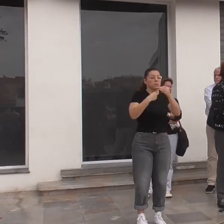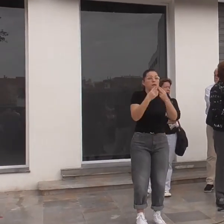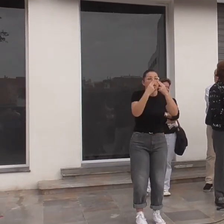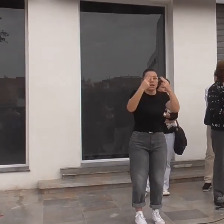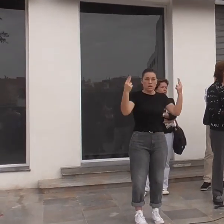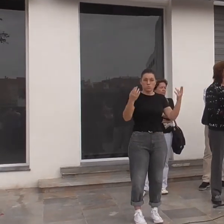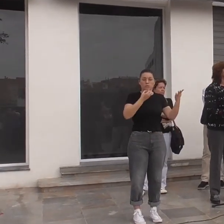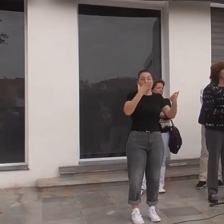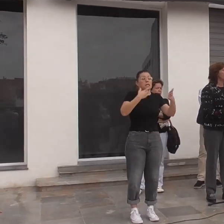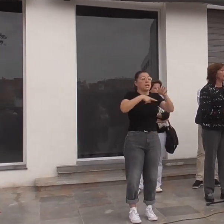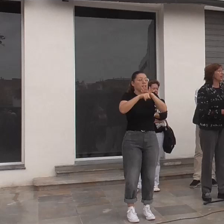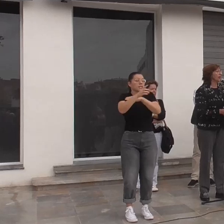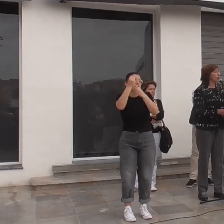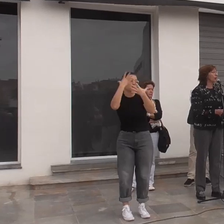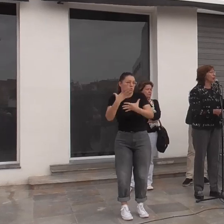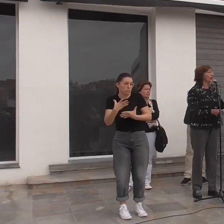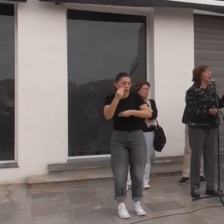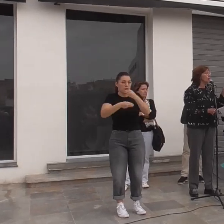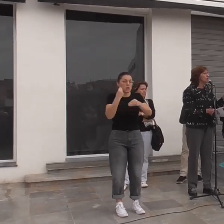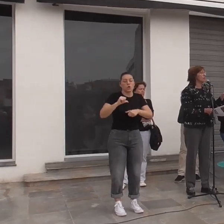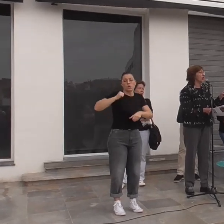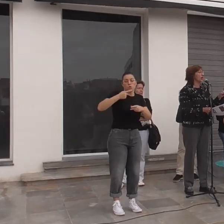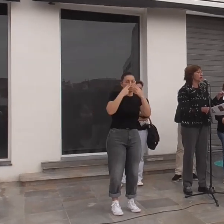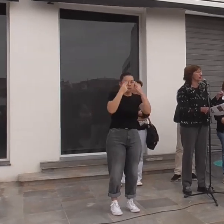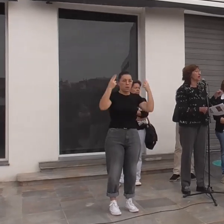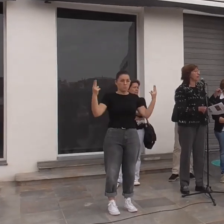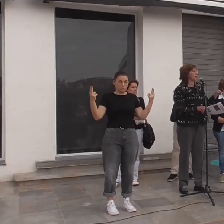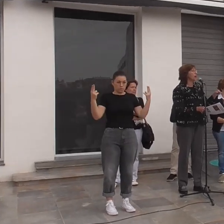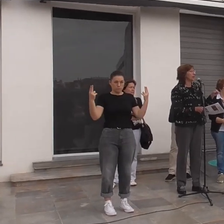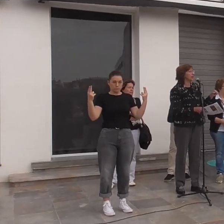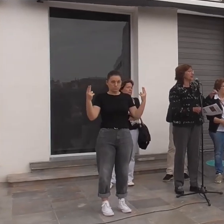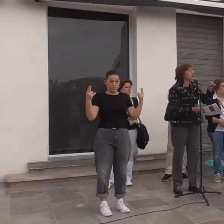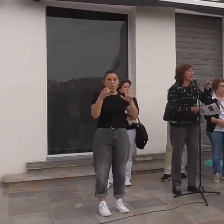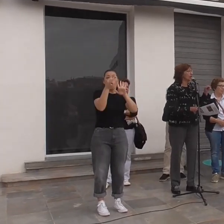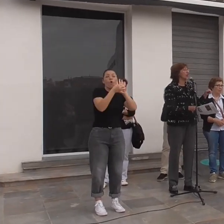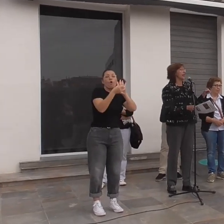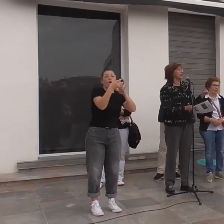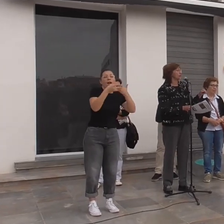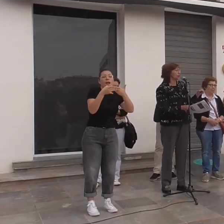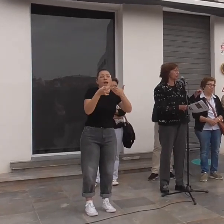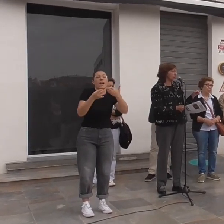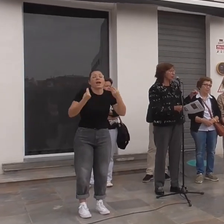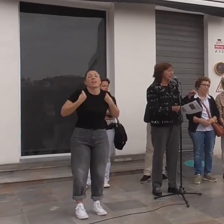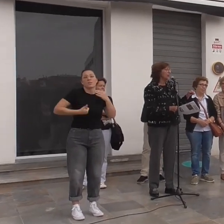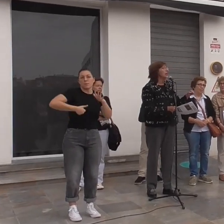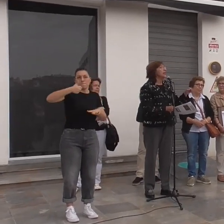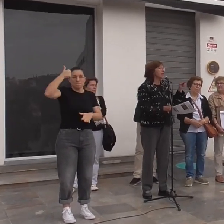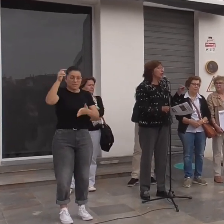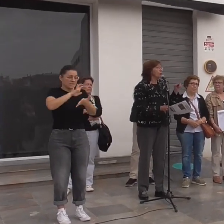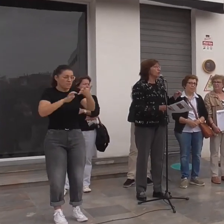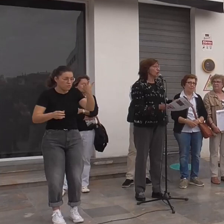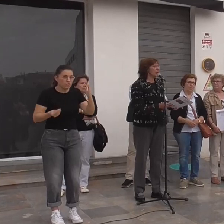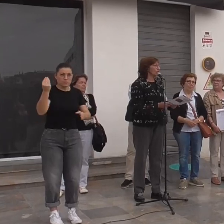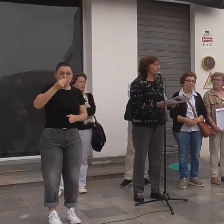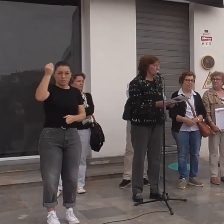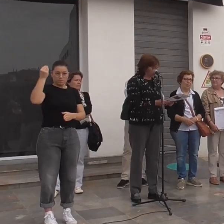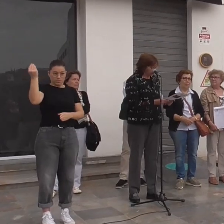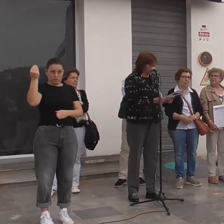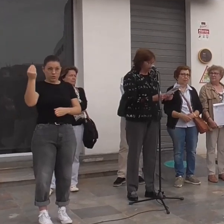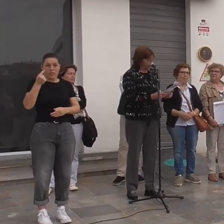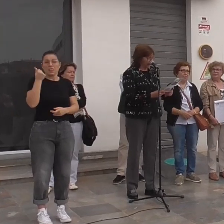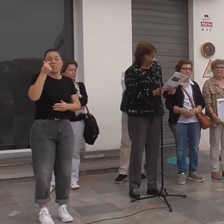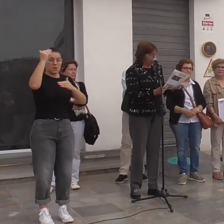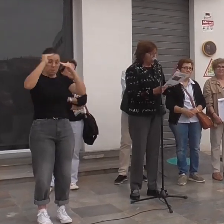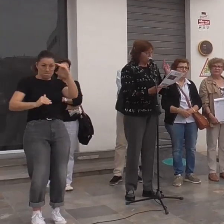si hay una buena gestión, se pueden hacer en lo público con muchas mejores condiciones para el paciente, una mayor calidad de su informe y con mucho menor